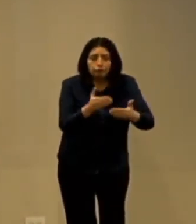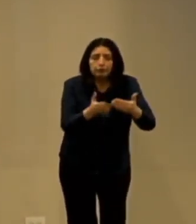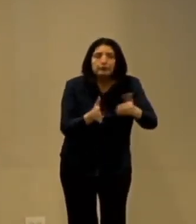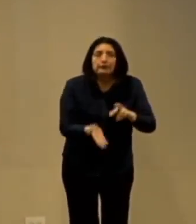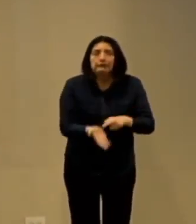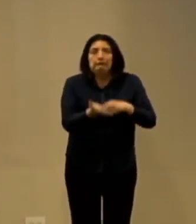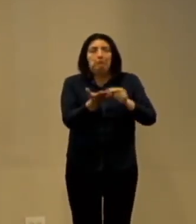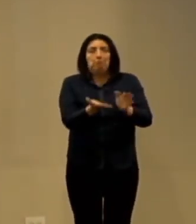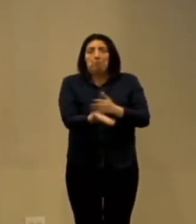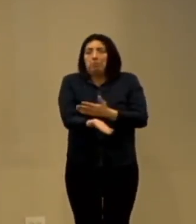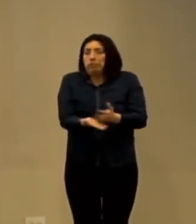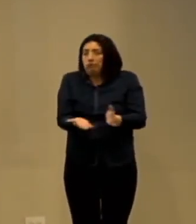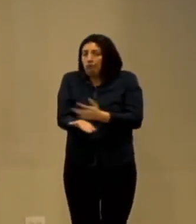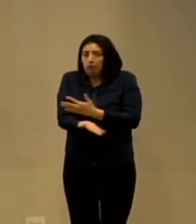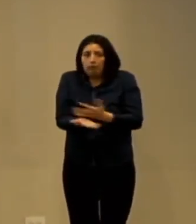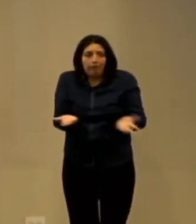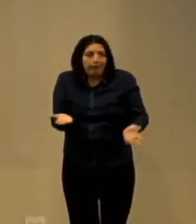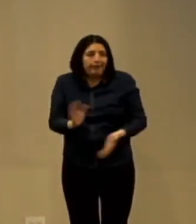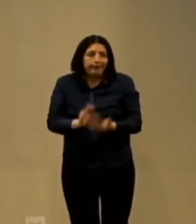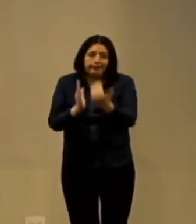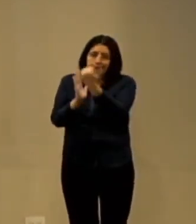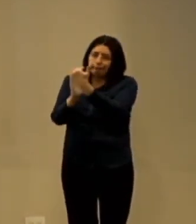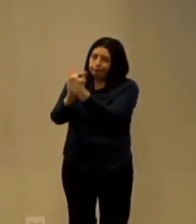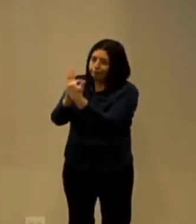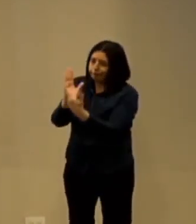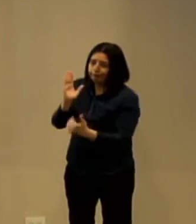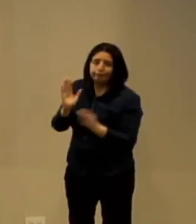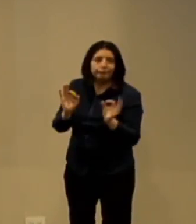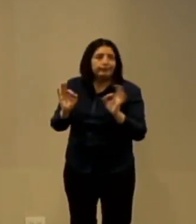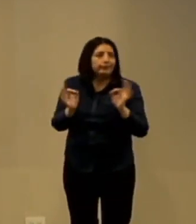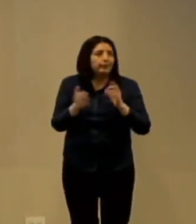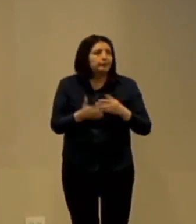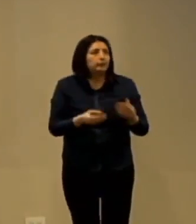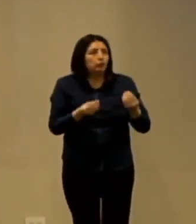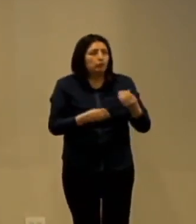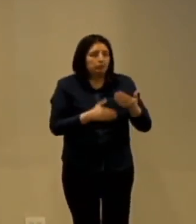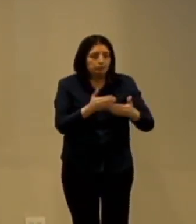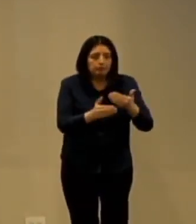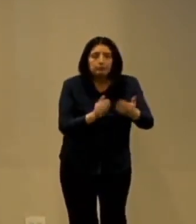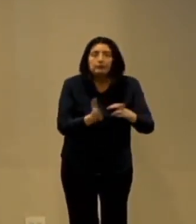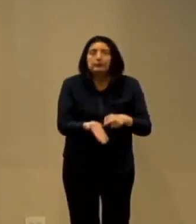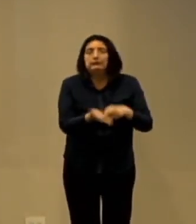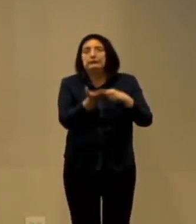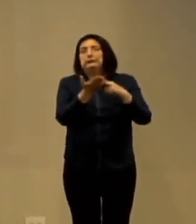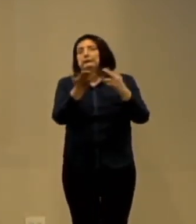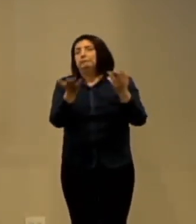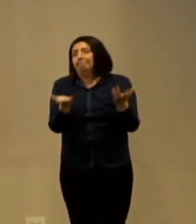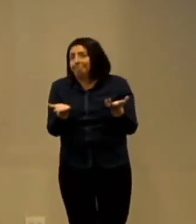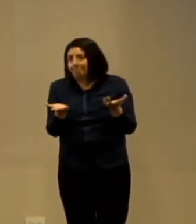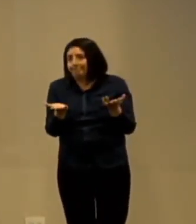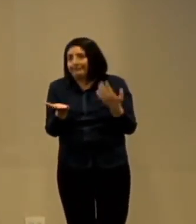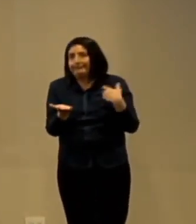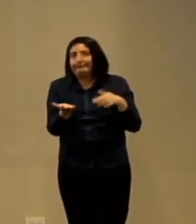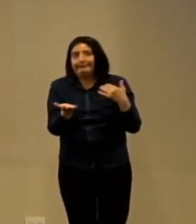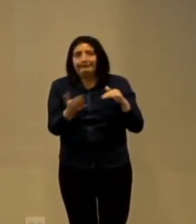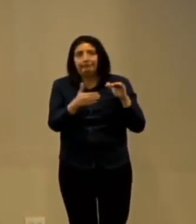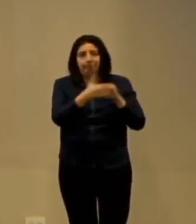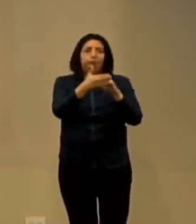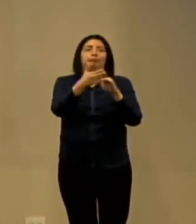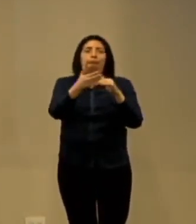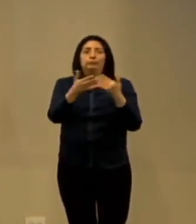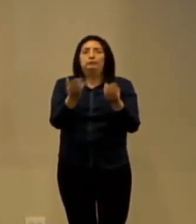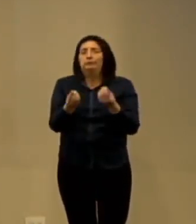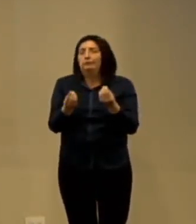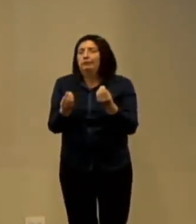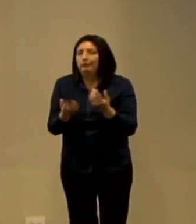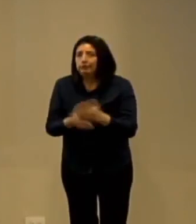No tenemos ninguna norma establecida sobre los procedimientos de rehabilitación. Y eso nos genera a nosotros una barrera. ¿Cuál